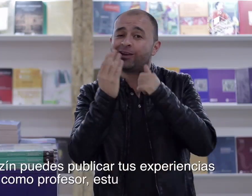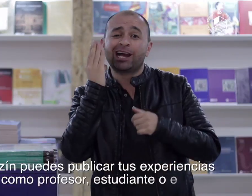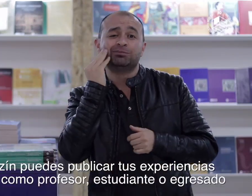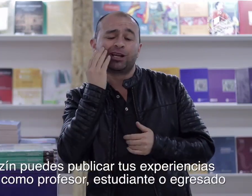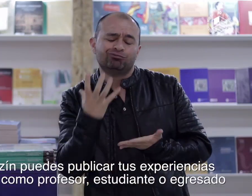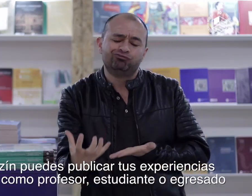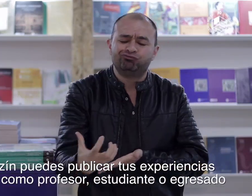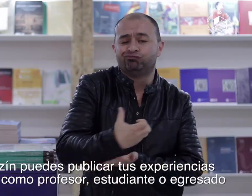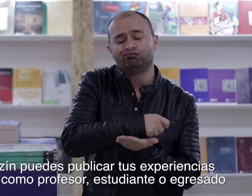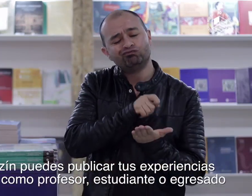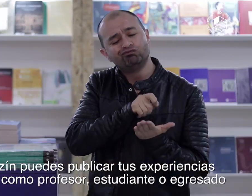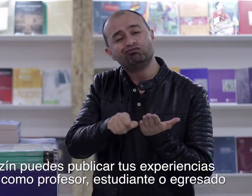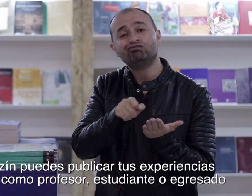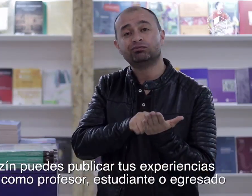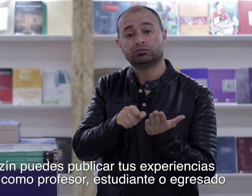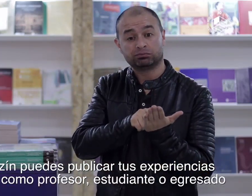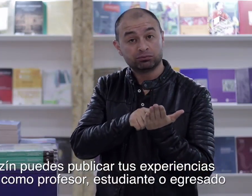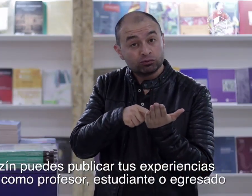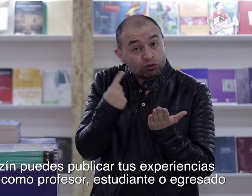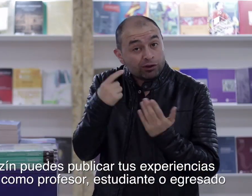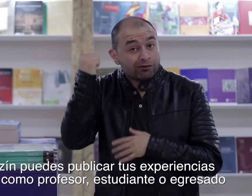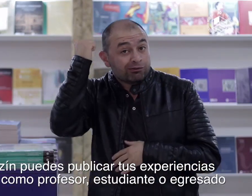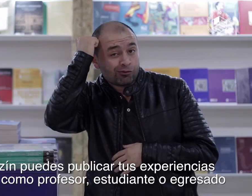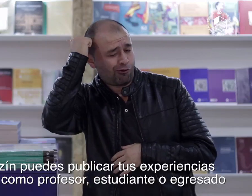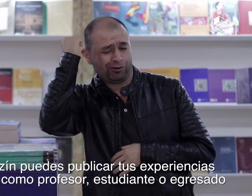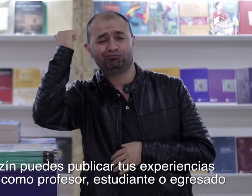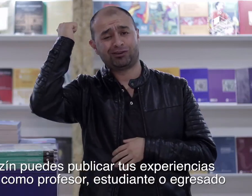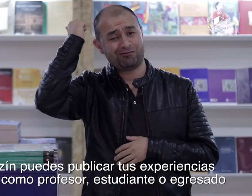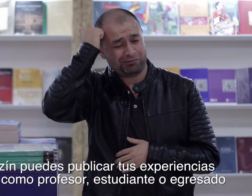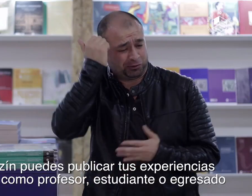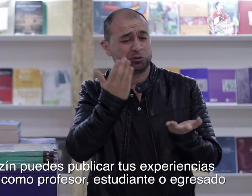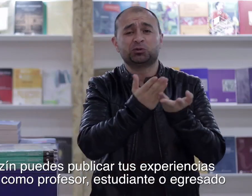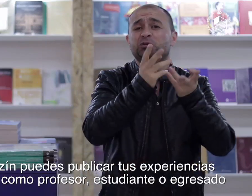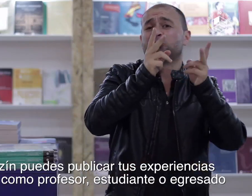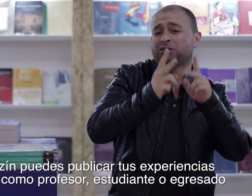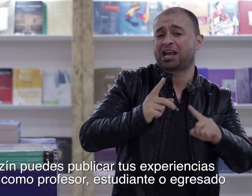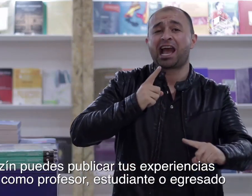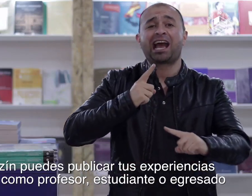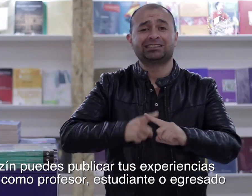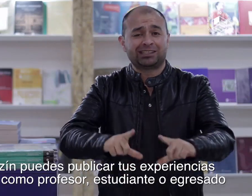magazine puedes publicar tus experiencias pedagógicas como profesor, estudiante o egresado.